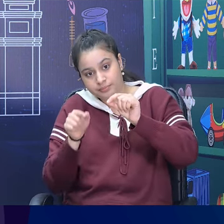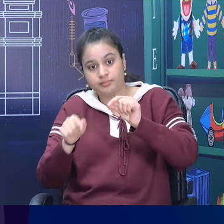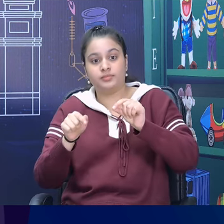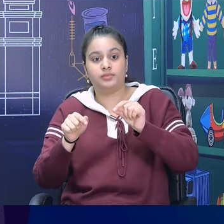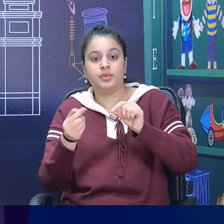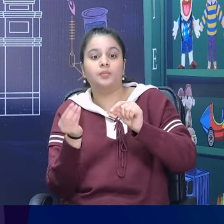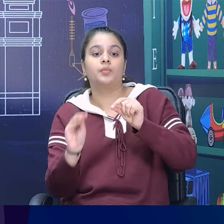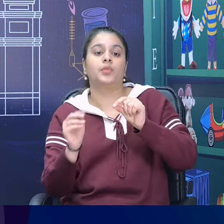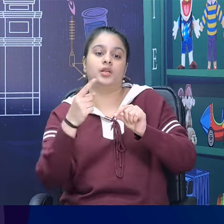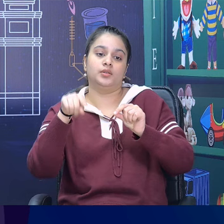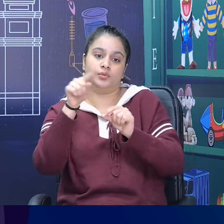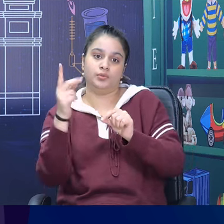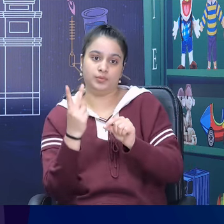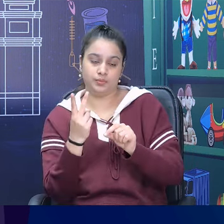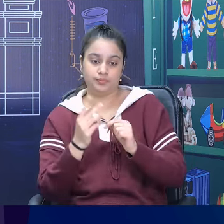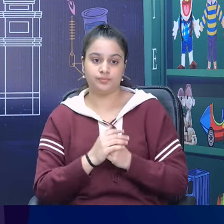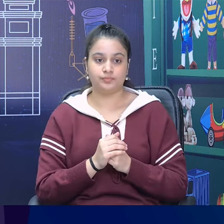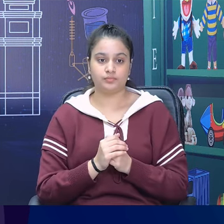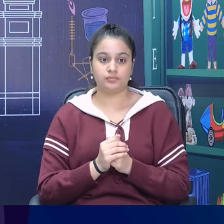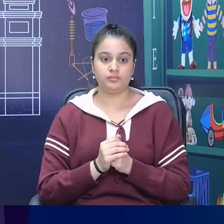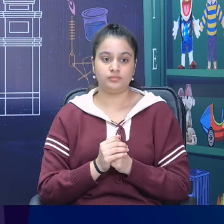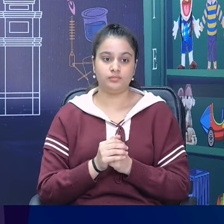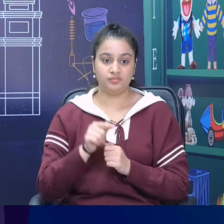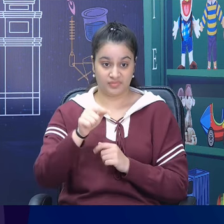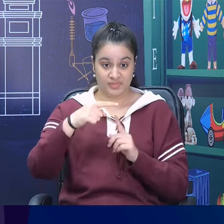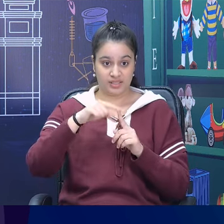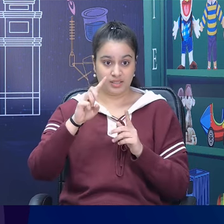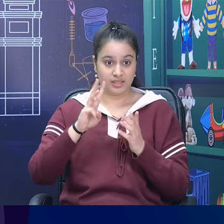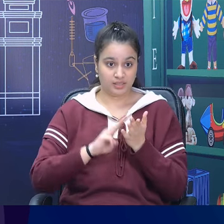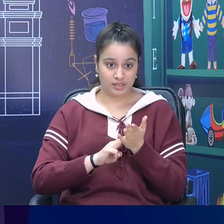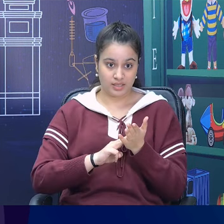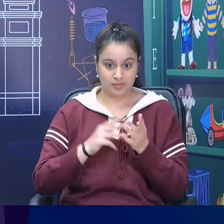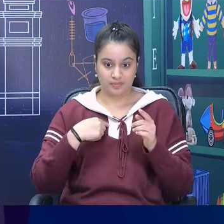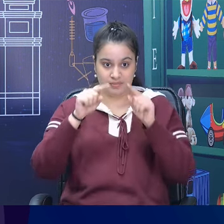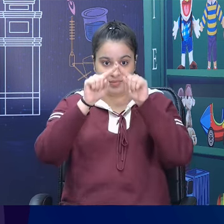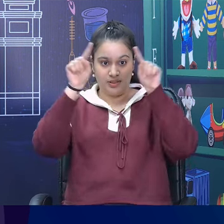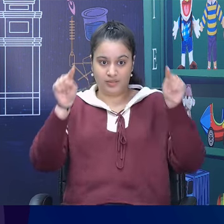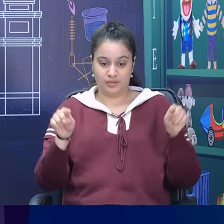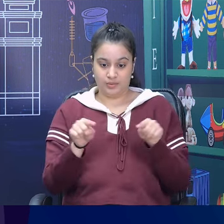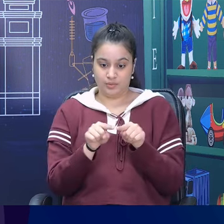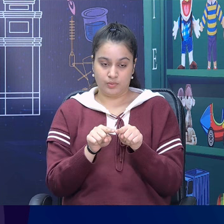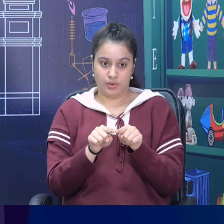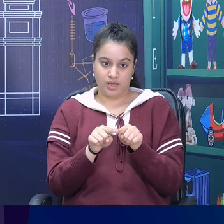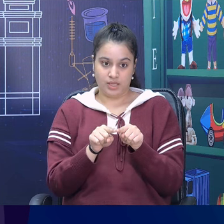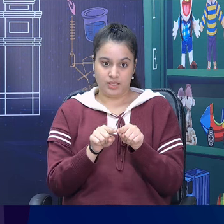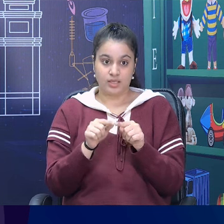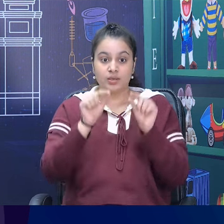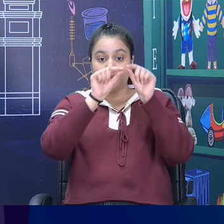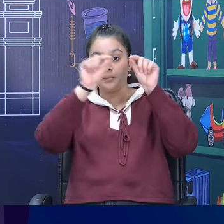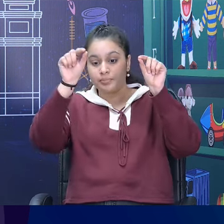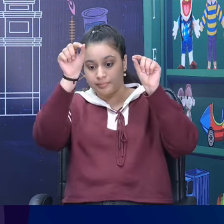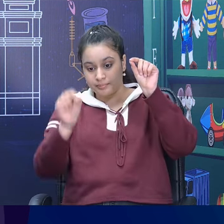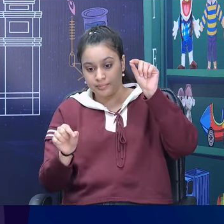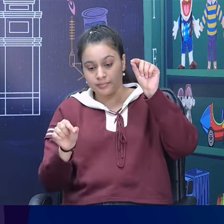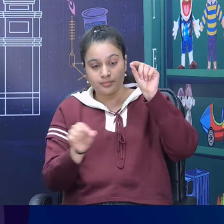√2 कहलाएगा तो इस टीएलएम से हम समझ पा रहे हैं कि जो हमने जो ये स्क्वायर ड्र करा है ये स्क्वायर की चारों साइड जो है वन वव यूनिट है देन हम